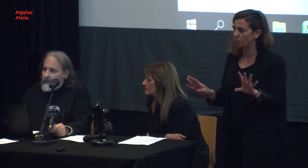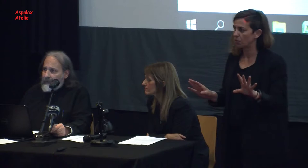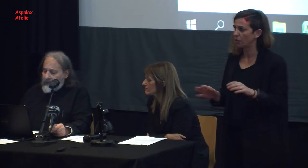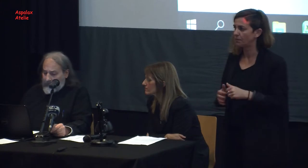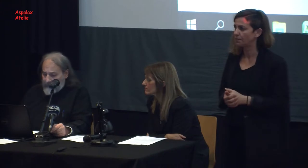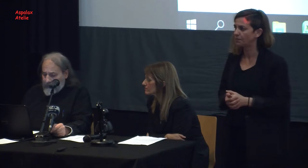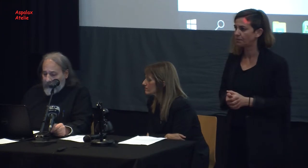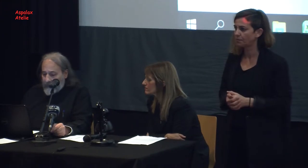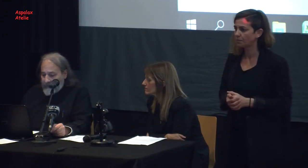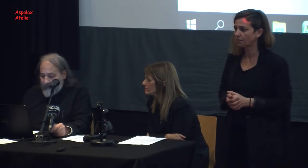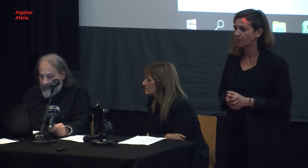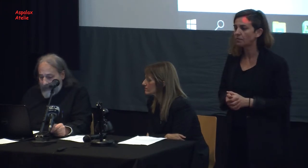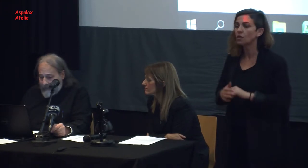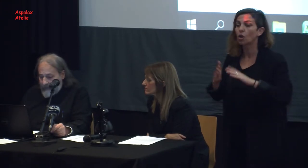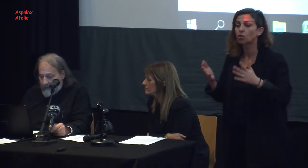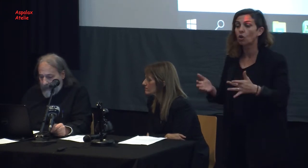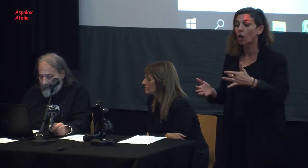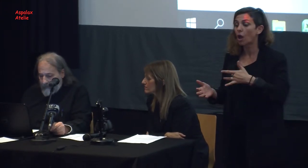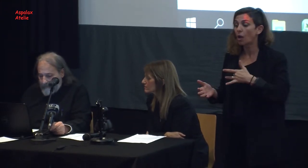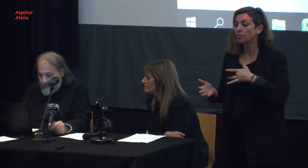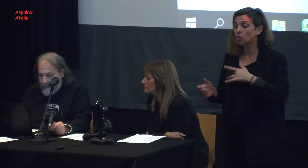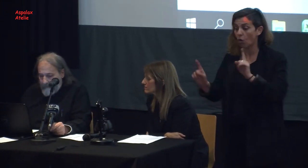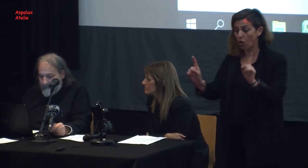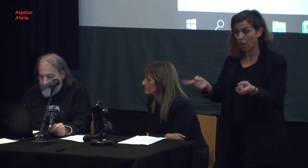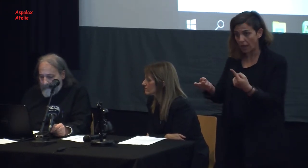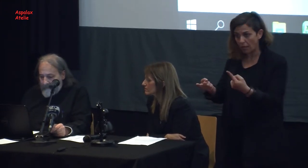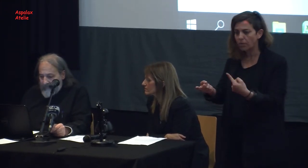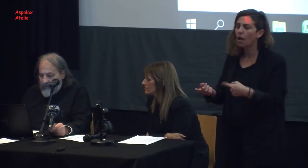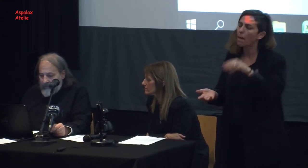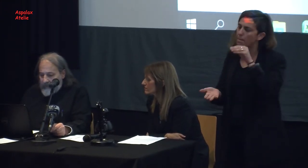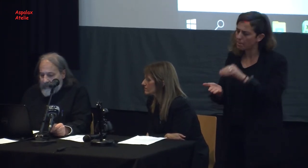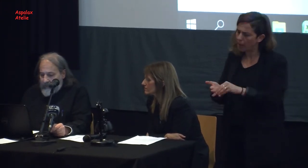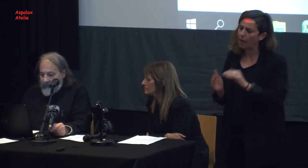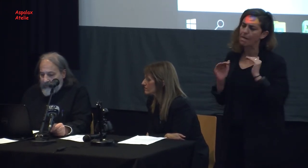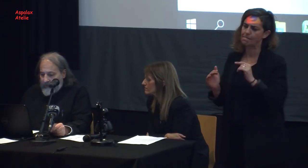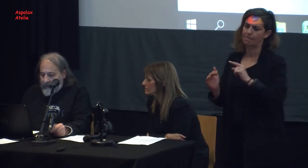στον ψυχοθεραπευτή έκανα το ίδιο.